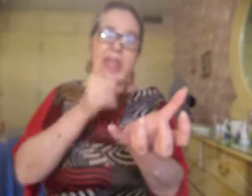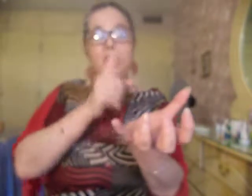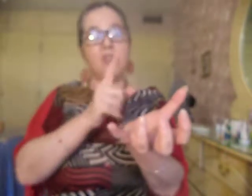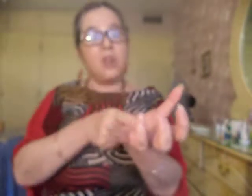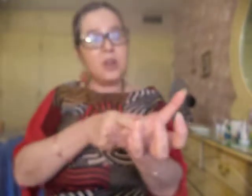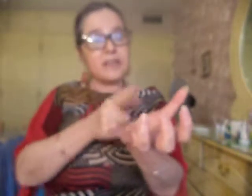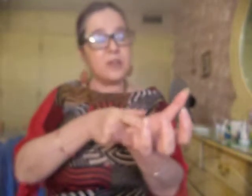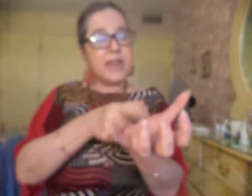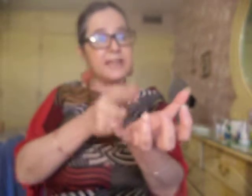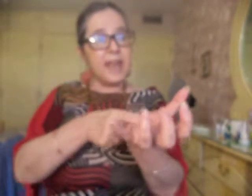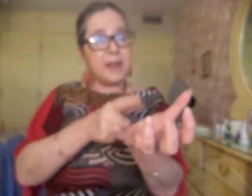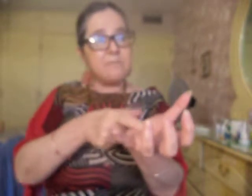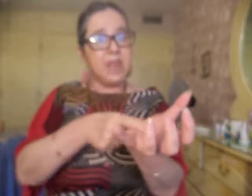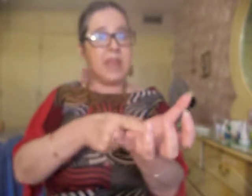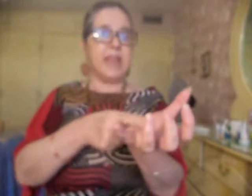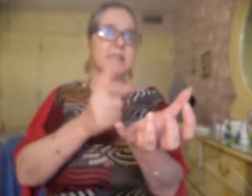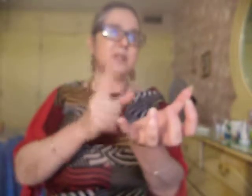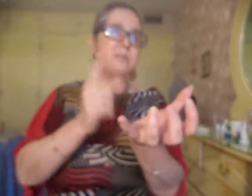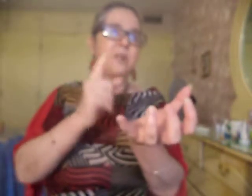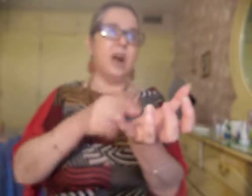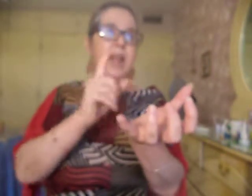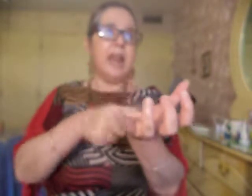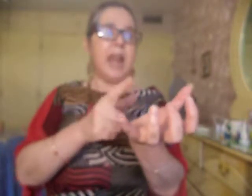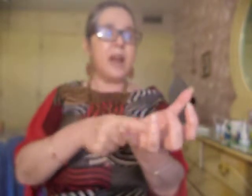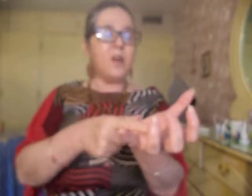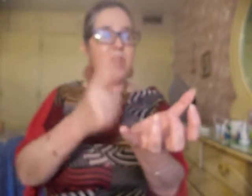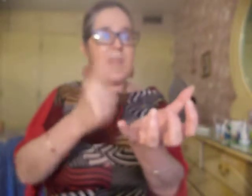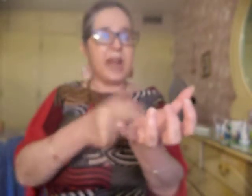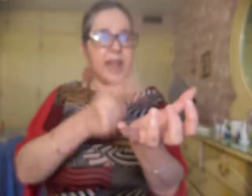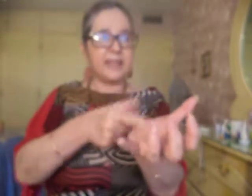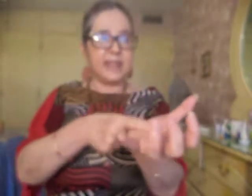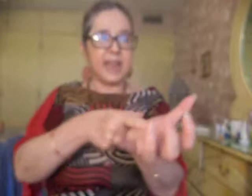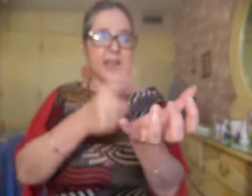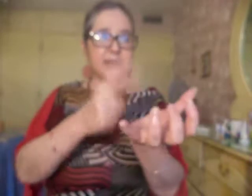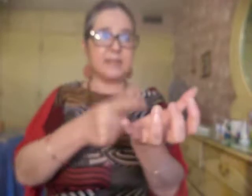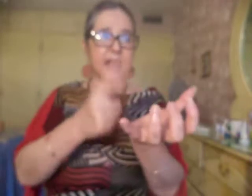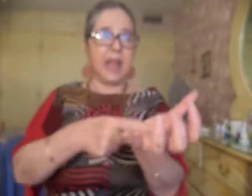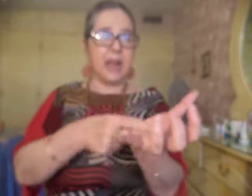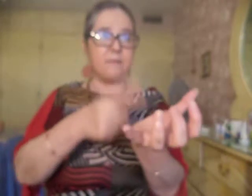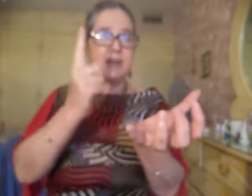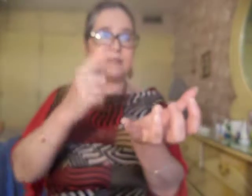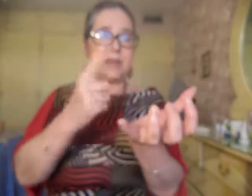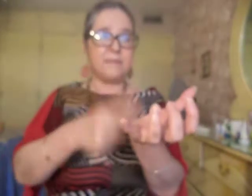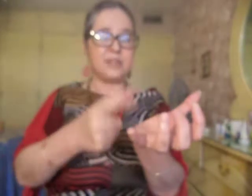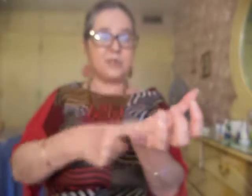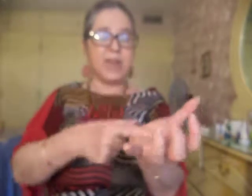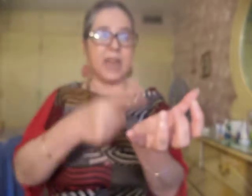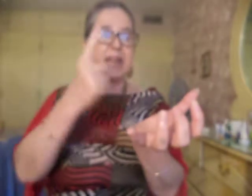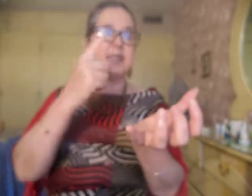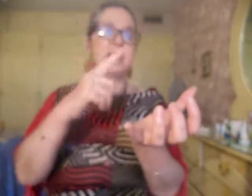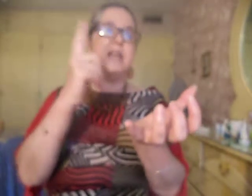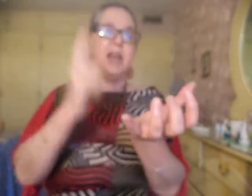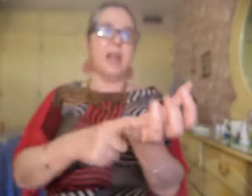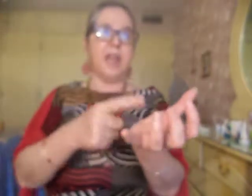todo lo que son las gramíneas, como el arroz, las lentejas, habas, habichuelas,